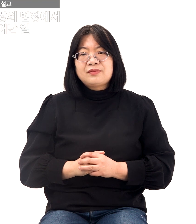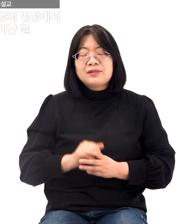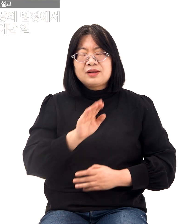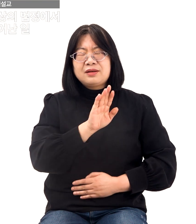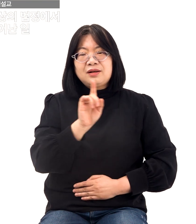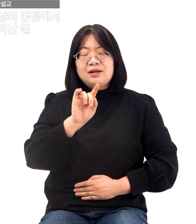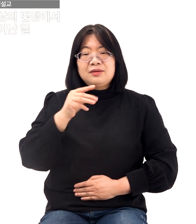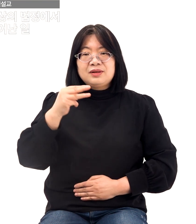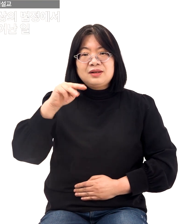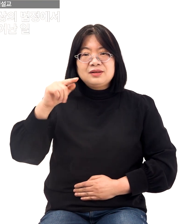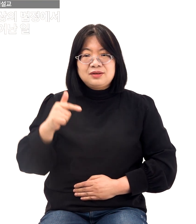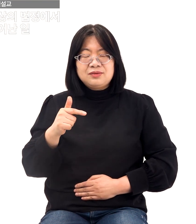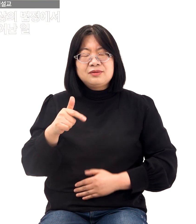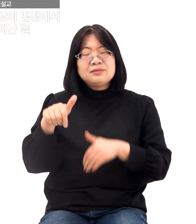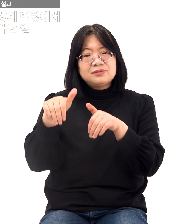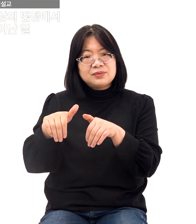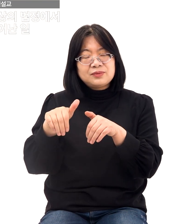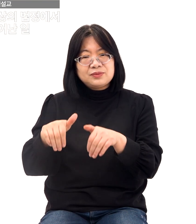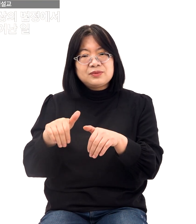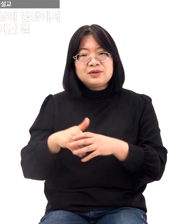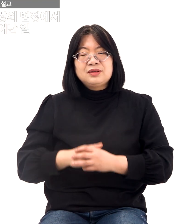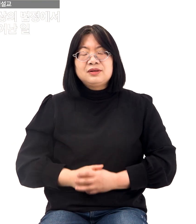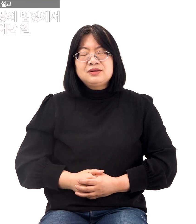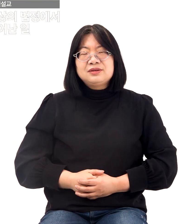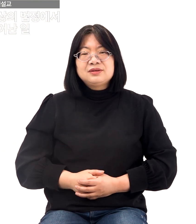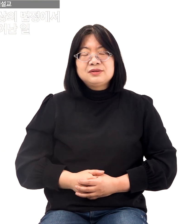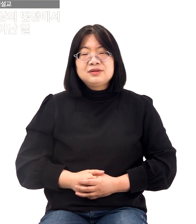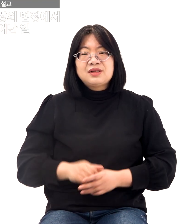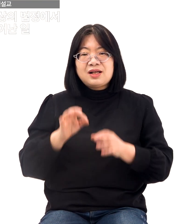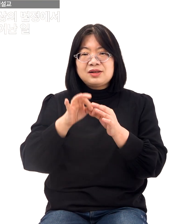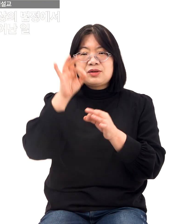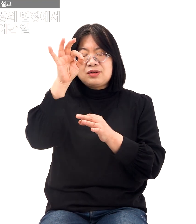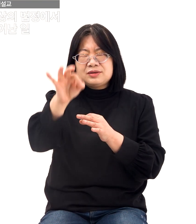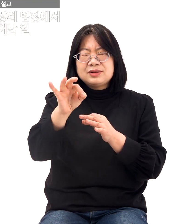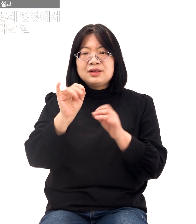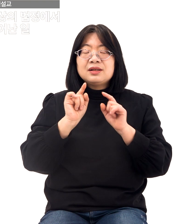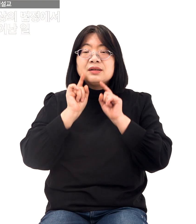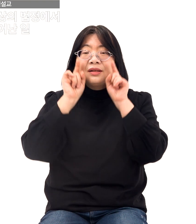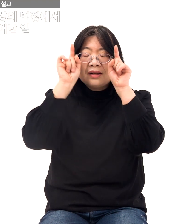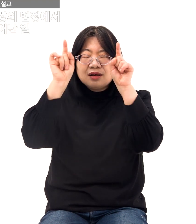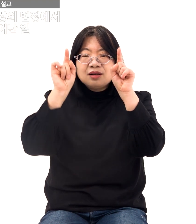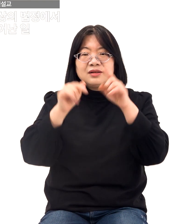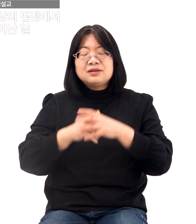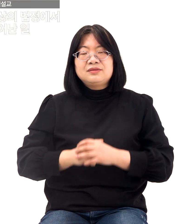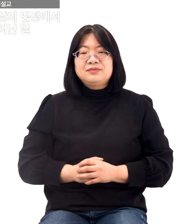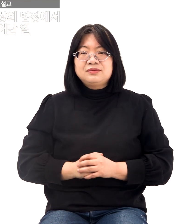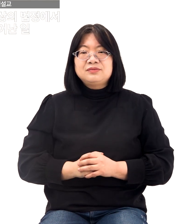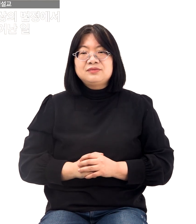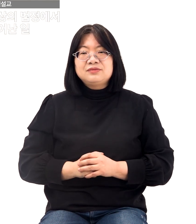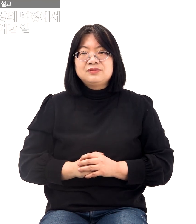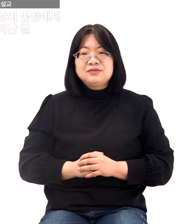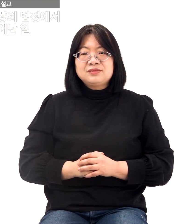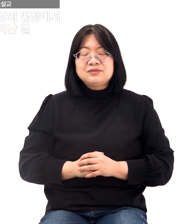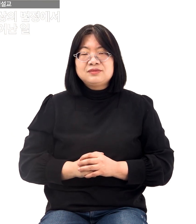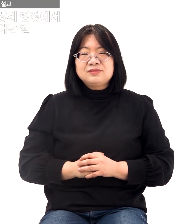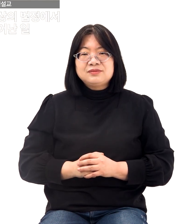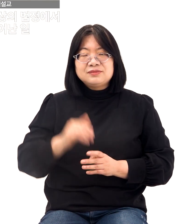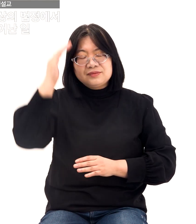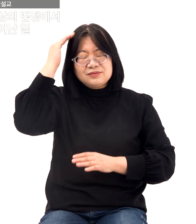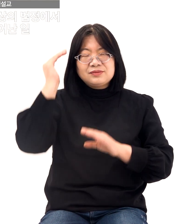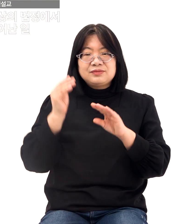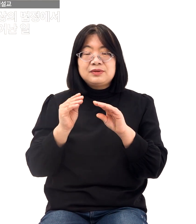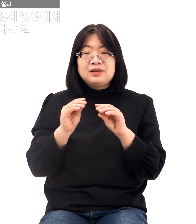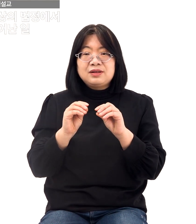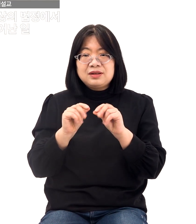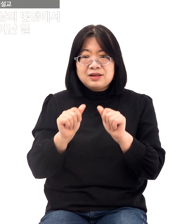바벨론 포로뿐만 아니라 영원히 지옥불에서 죄가 되어